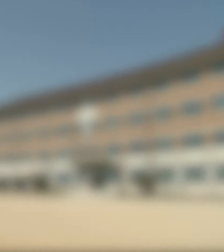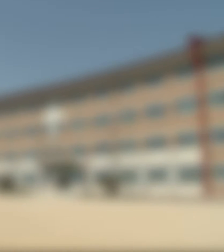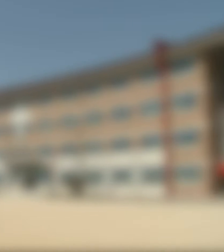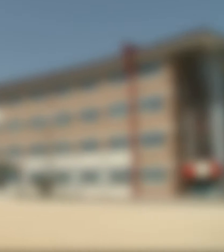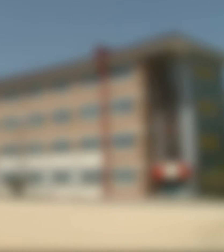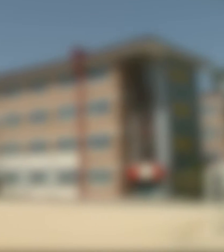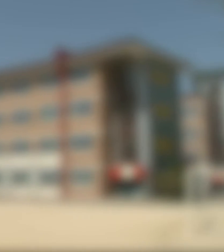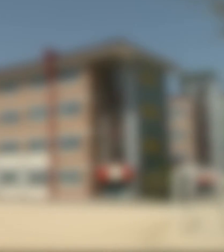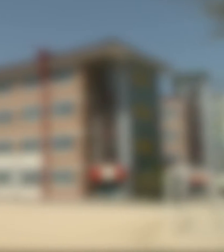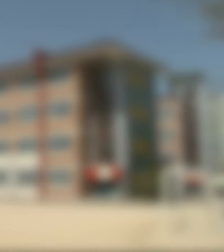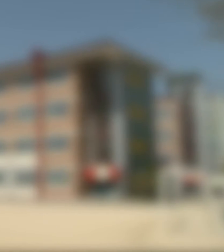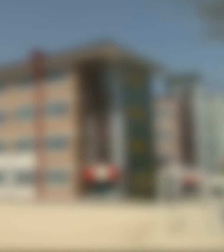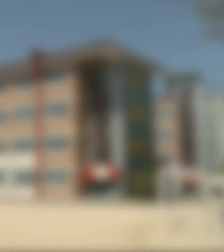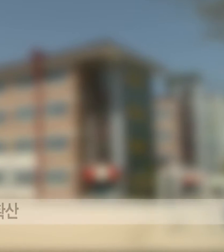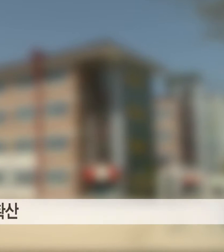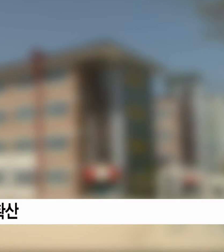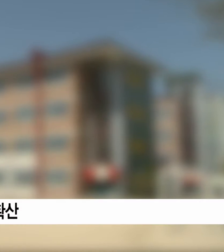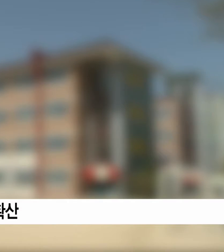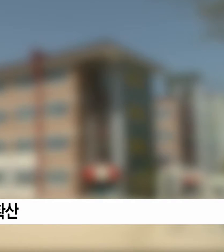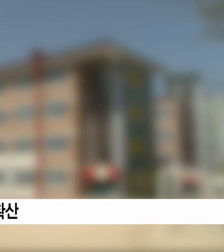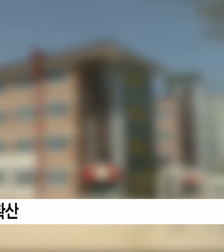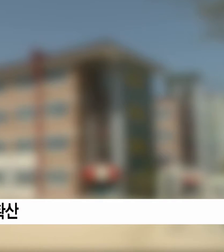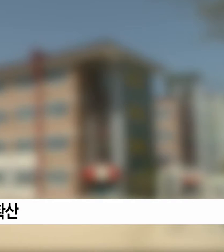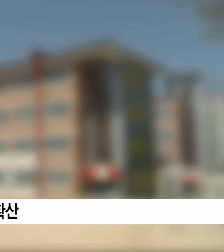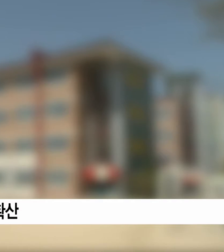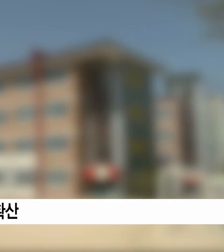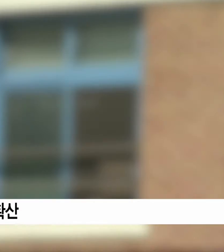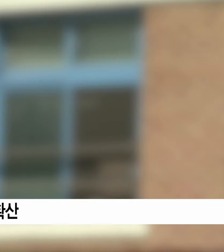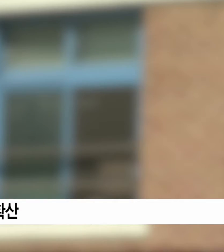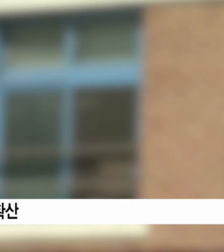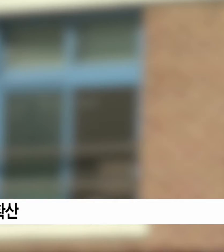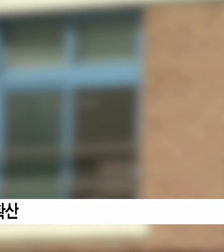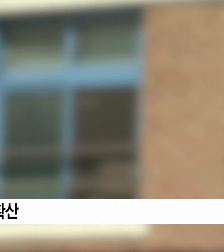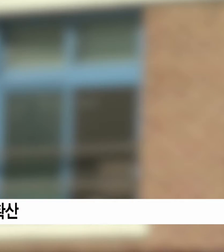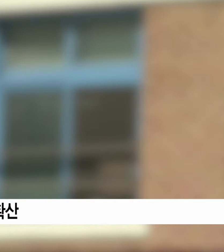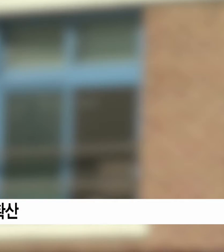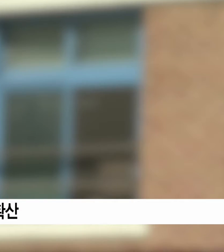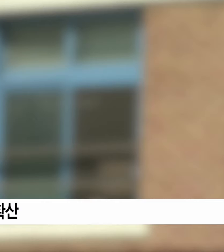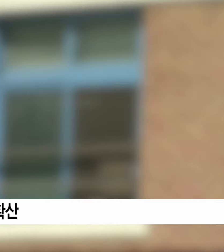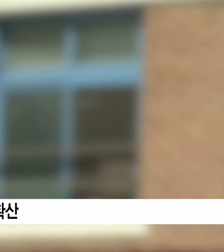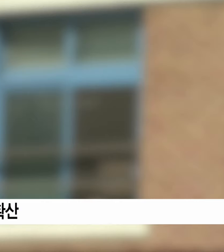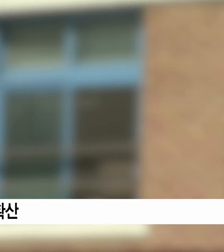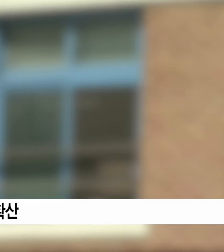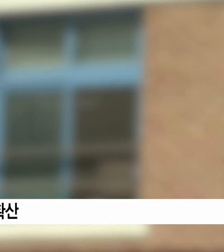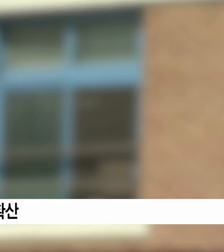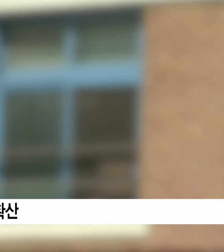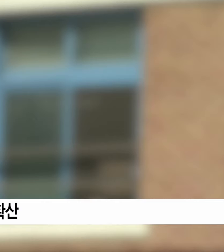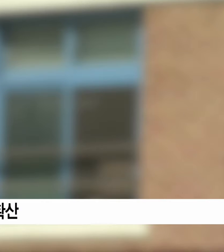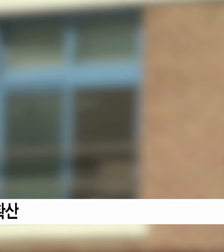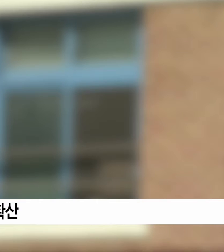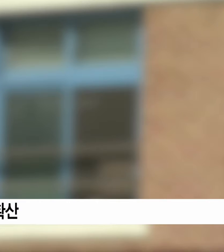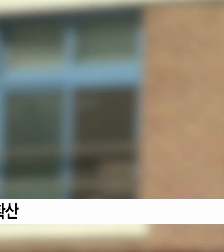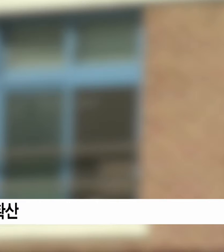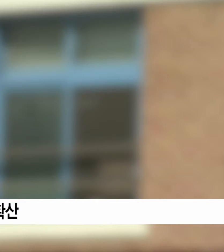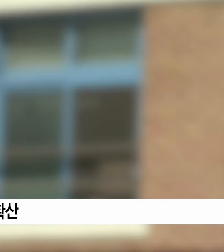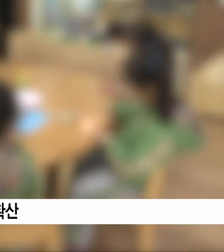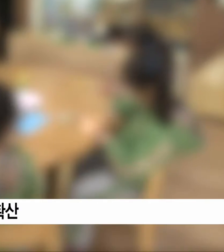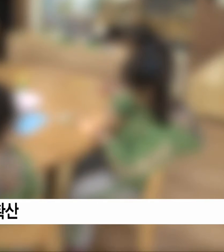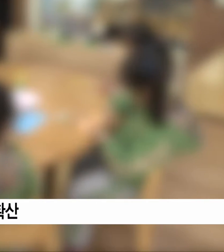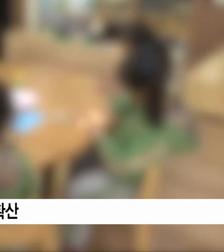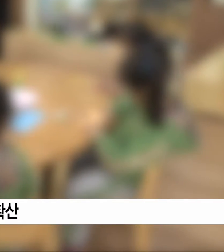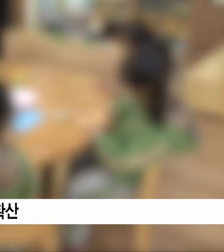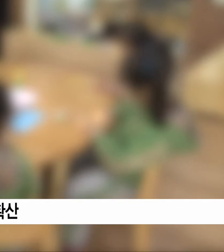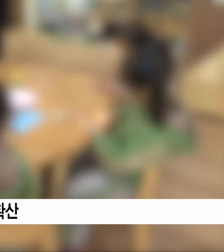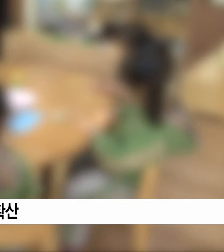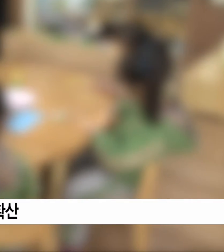전주의 한 초등학교에서 시작한 감염이 연쇄 반응을 일으키고 있습니다. 2일 지표 환자가 발생한 것을 시작으로